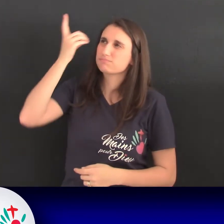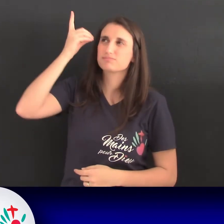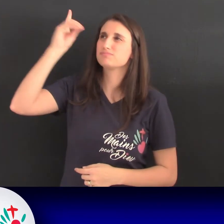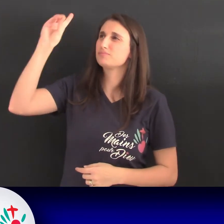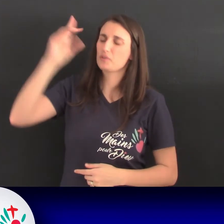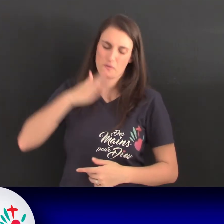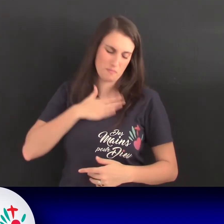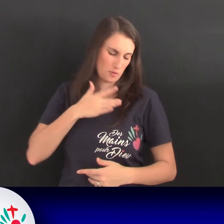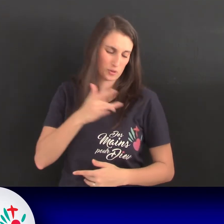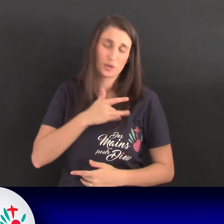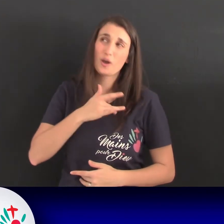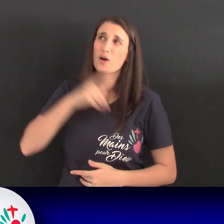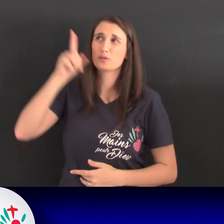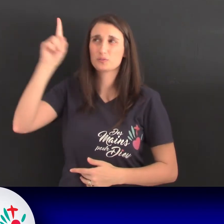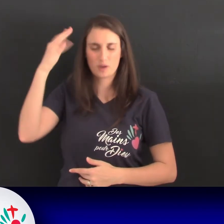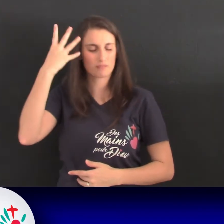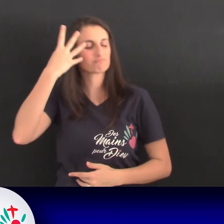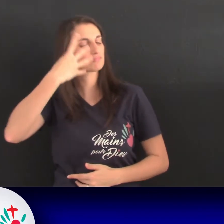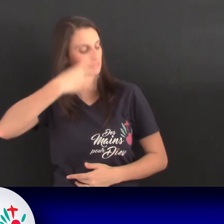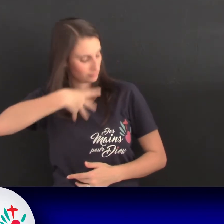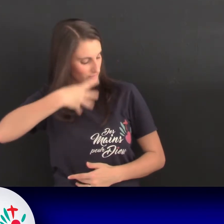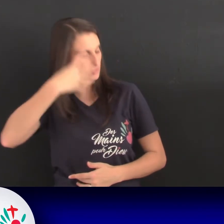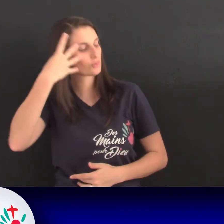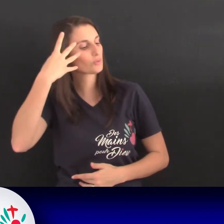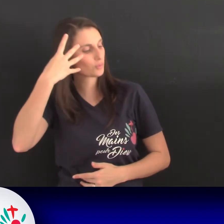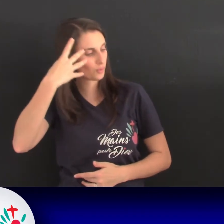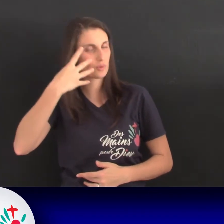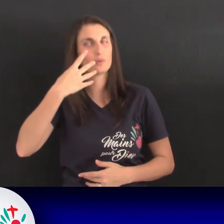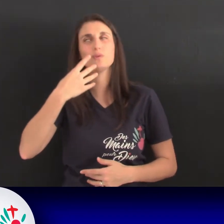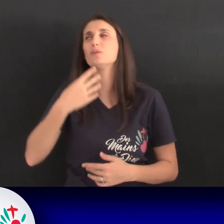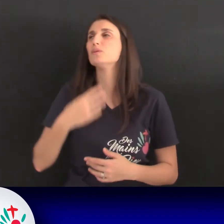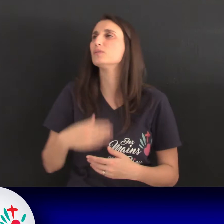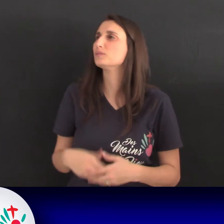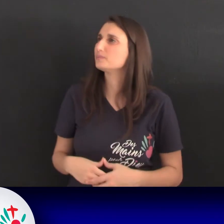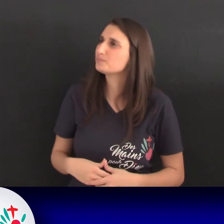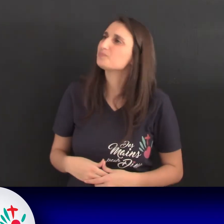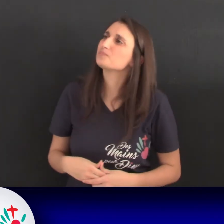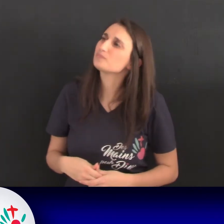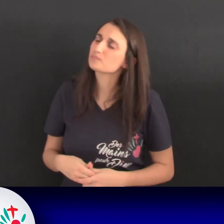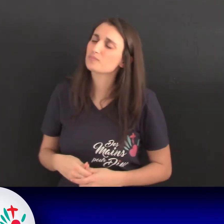tu sondes mon cœur.